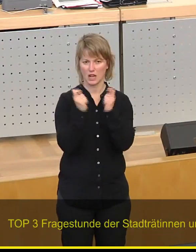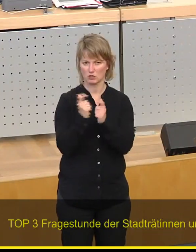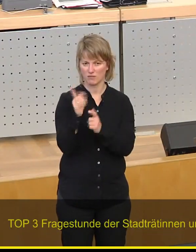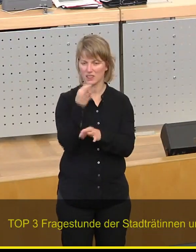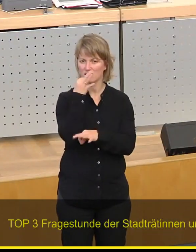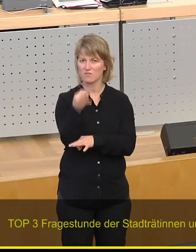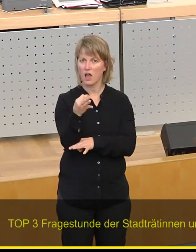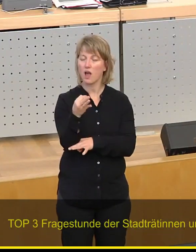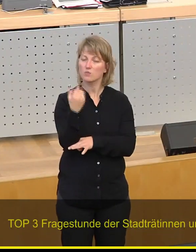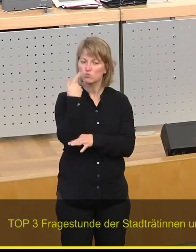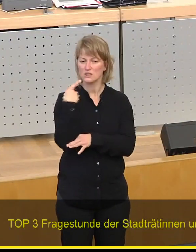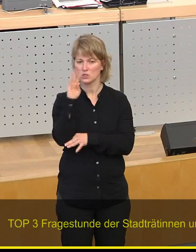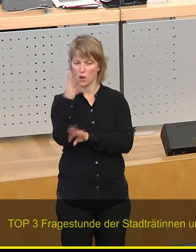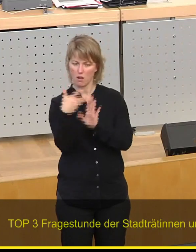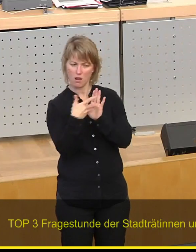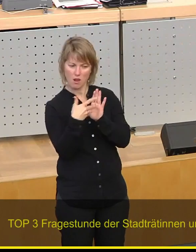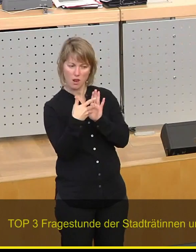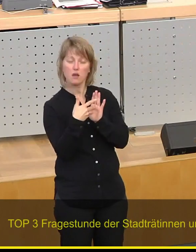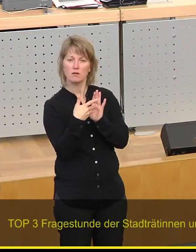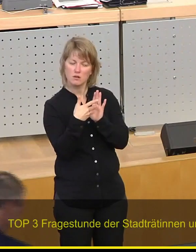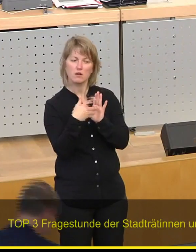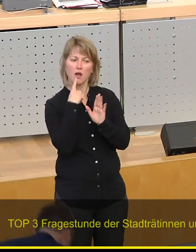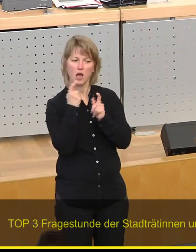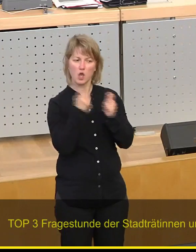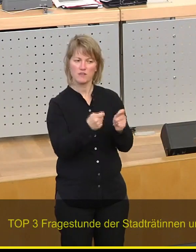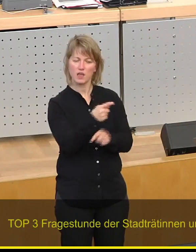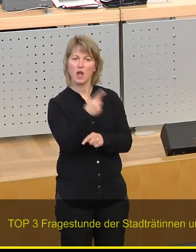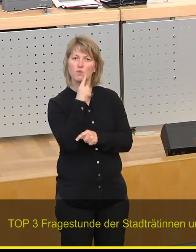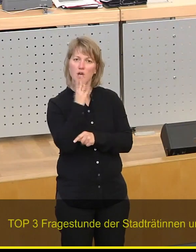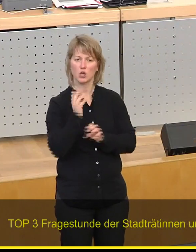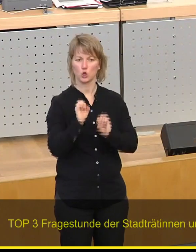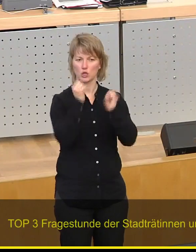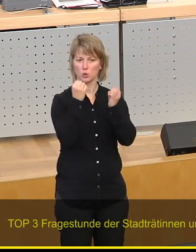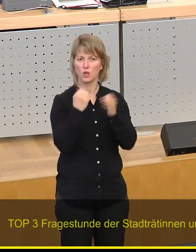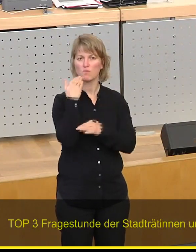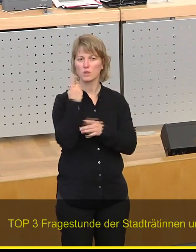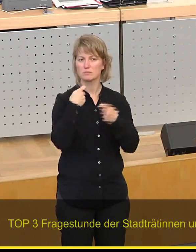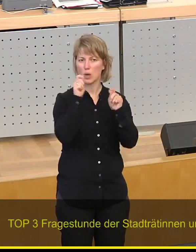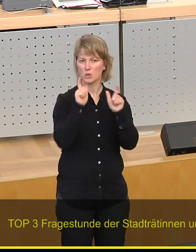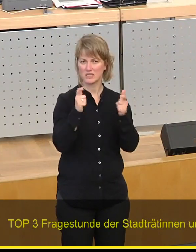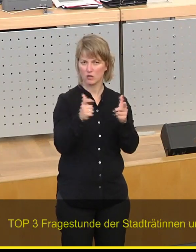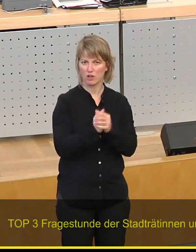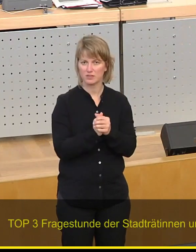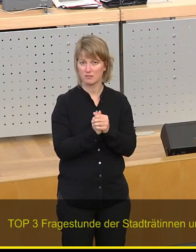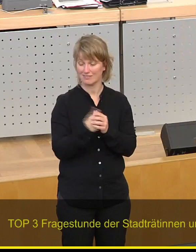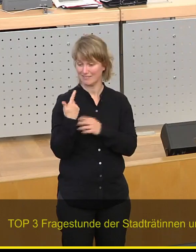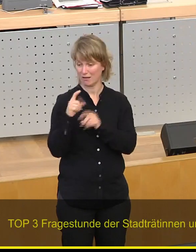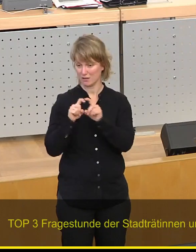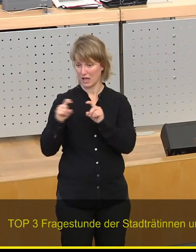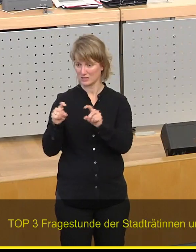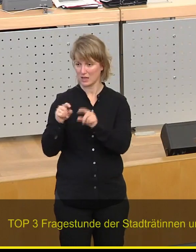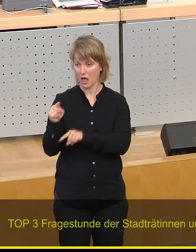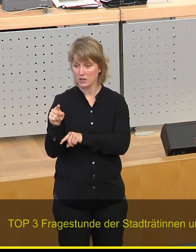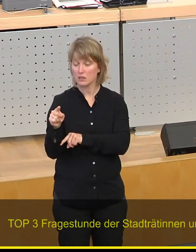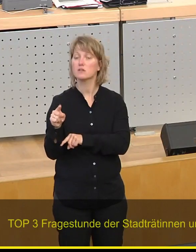Gutachtens zur Gründung einer kommunalen Wohnungsbaugesellschaft beauftragt. Die beauftragte Kanzlei schlug als Rechtsform die Gründung